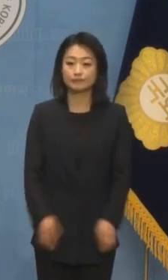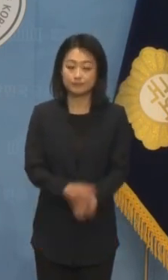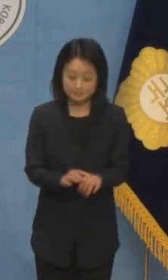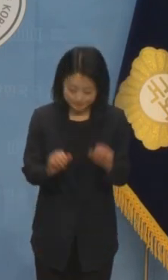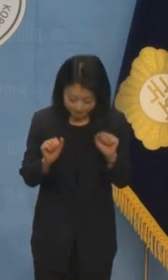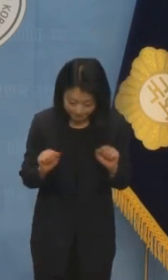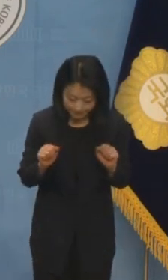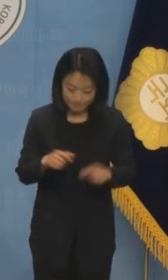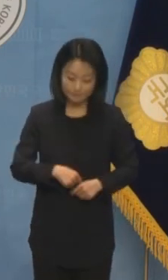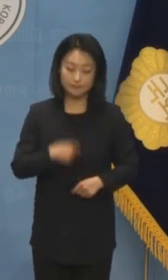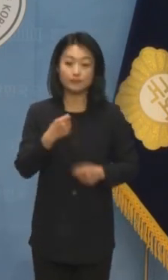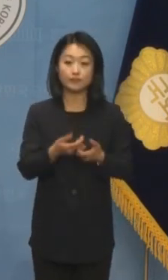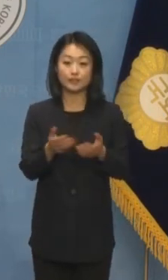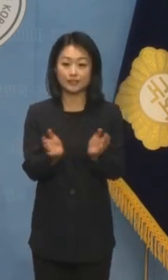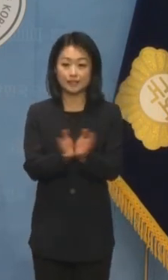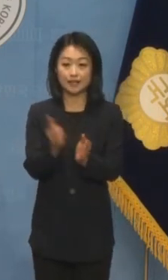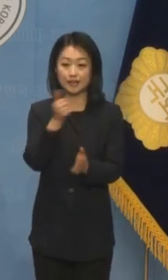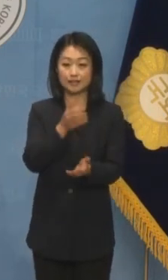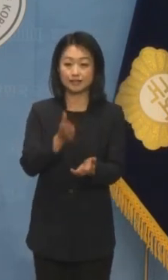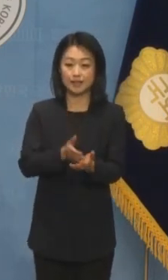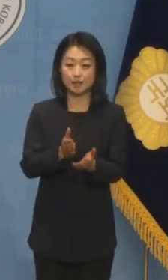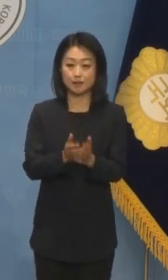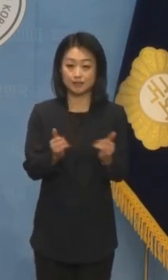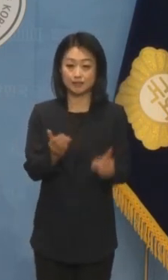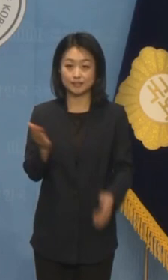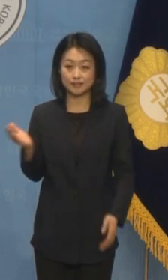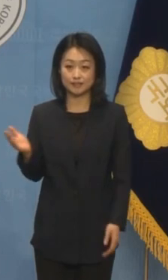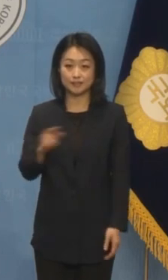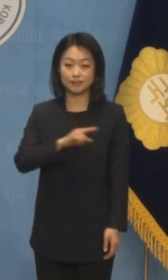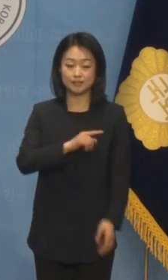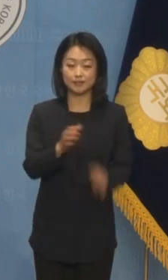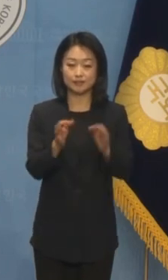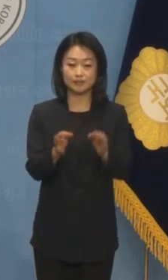안녕하십니까. 정의당 대변인 김민정입니다.